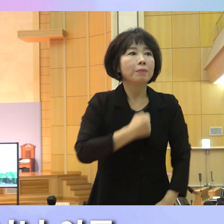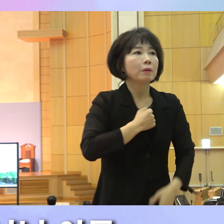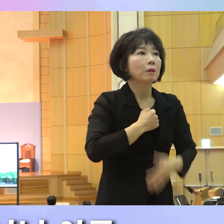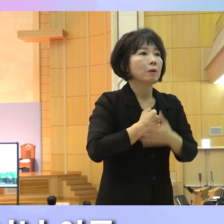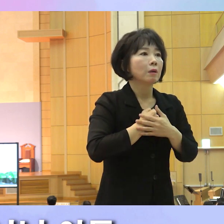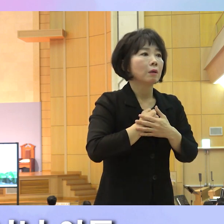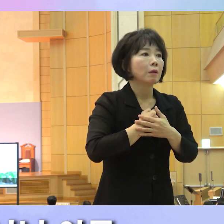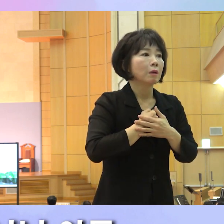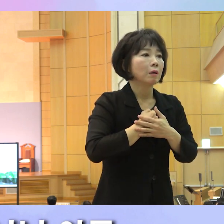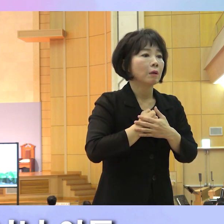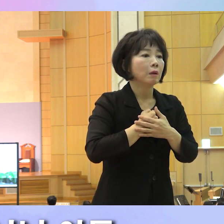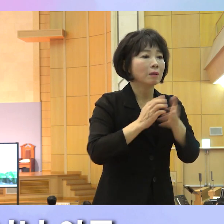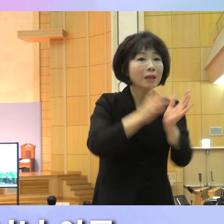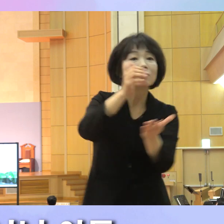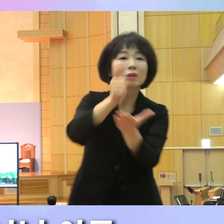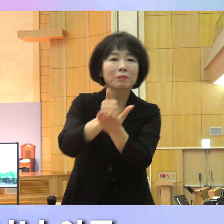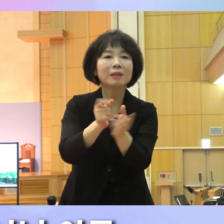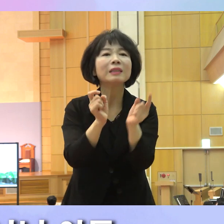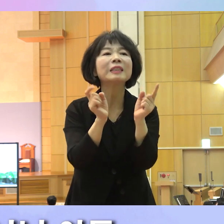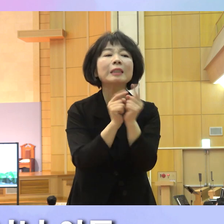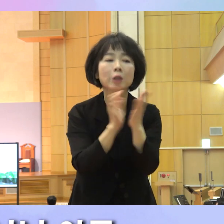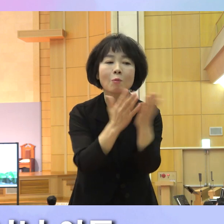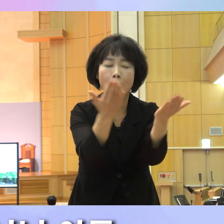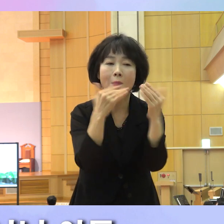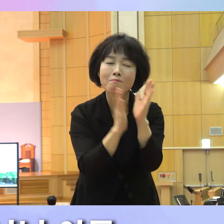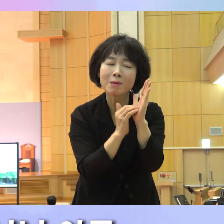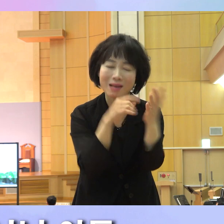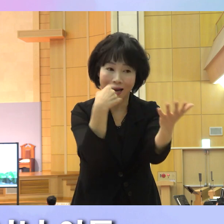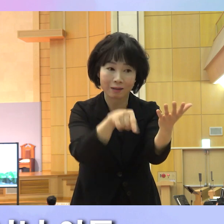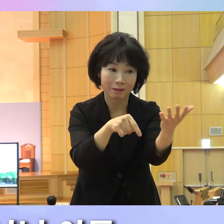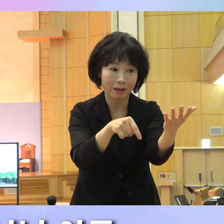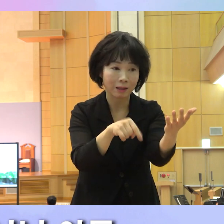비로소 예수님이 가르쳤죠. 그래,